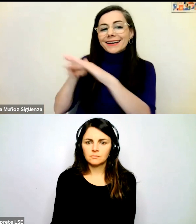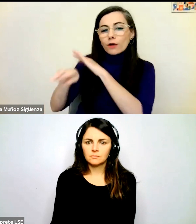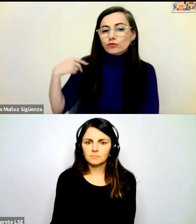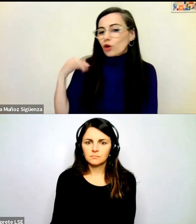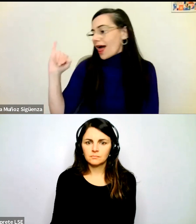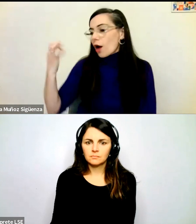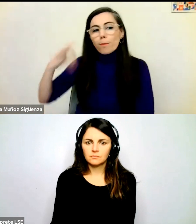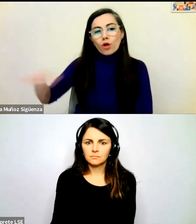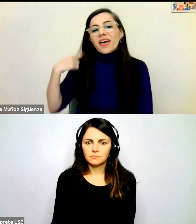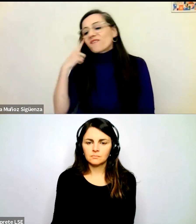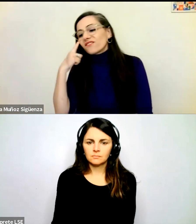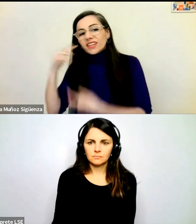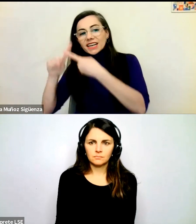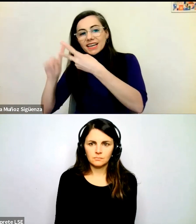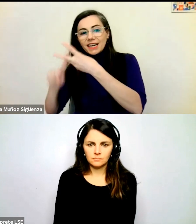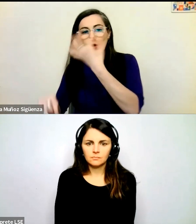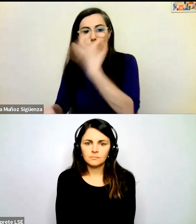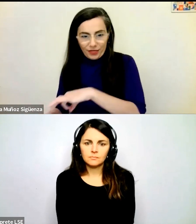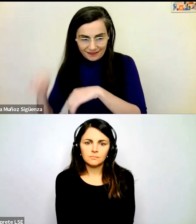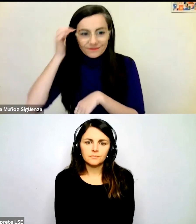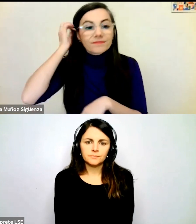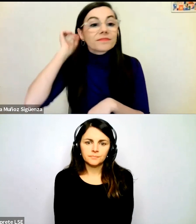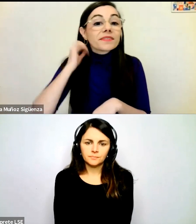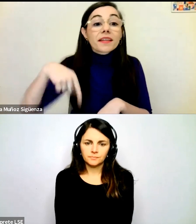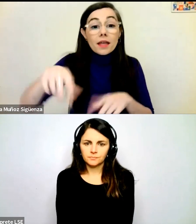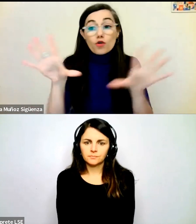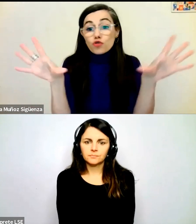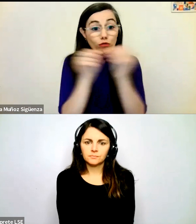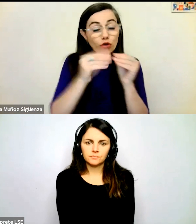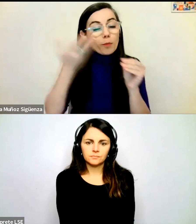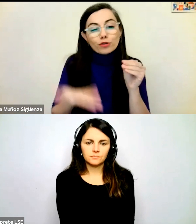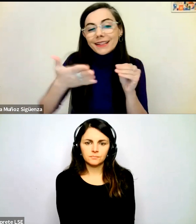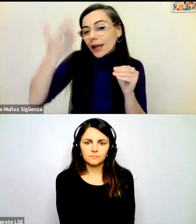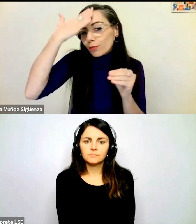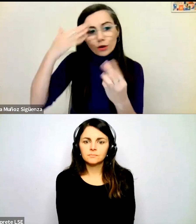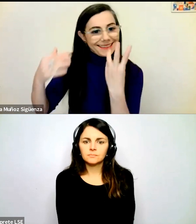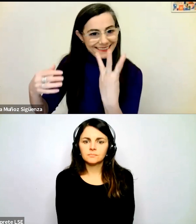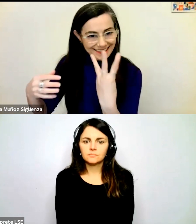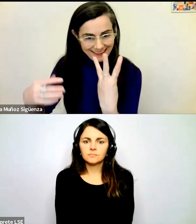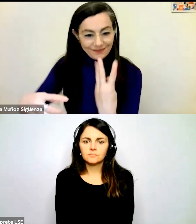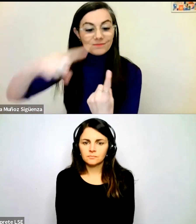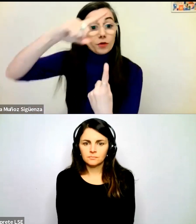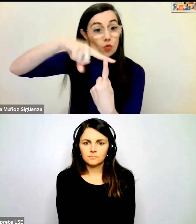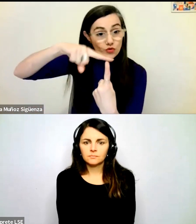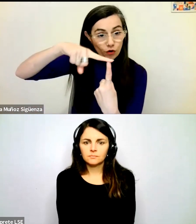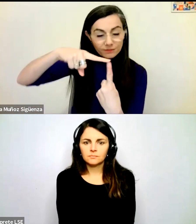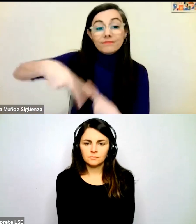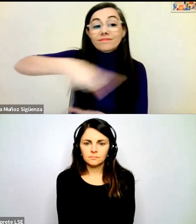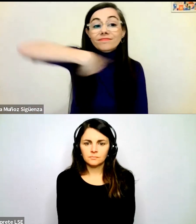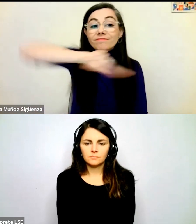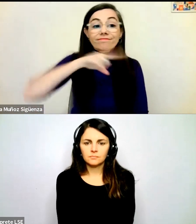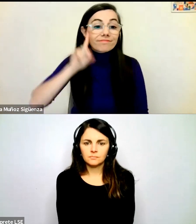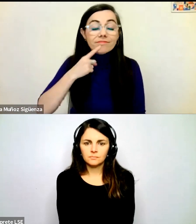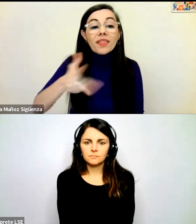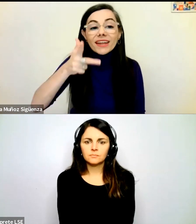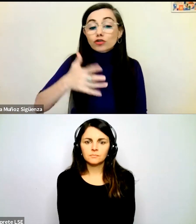y si en algún momento os surge la duda, que sepáis con qué recursos podéis contar. Lo más importante es que